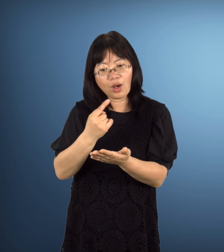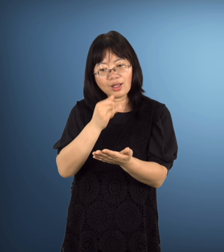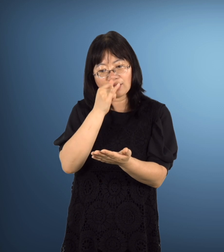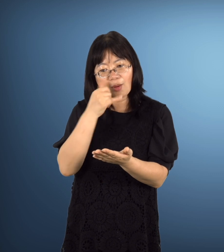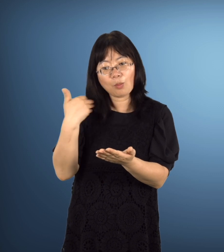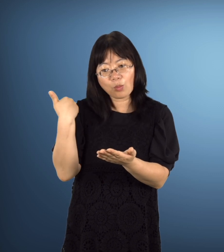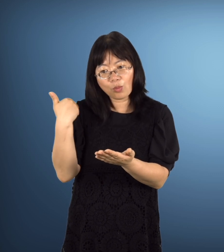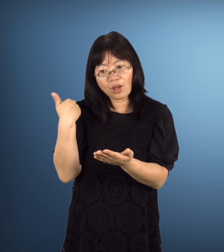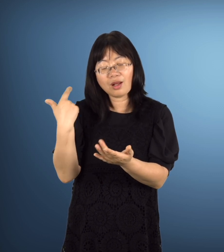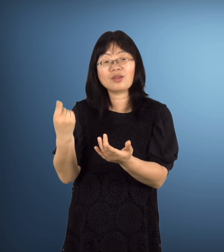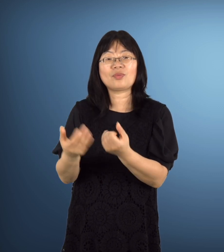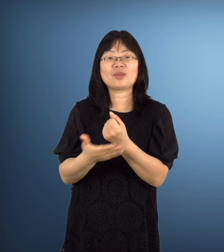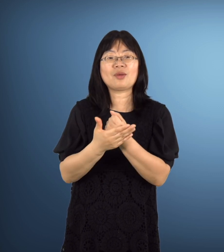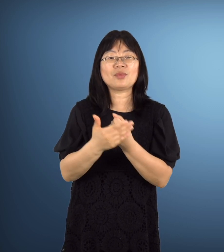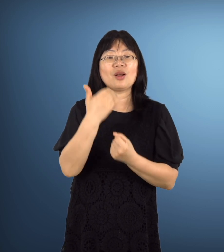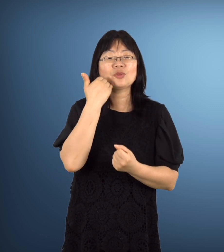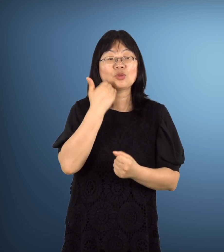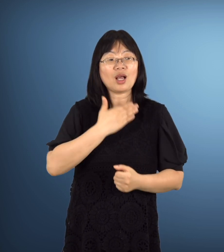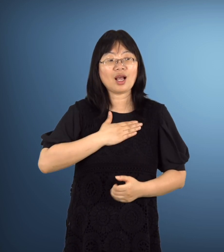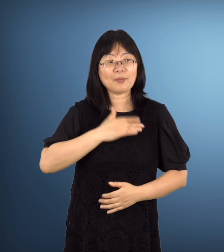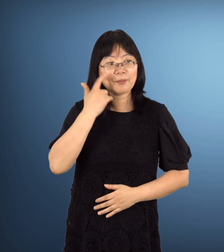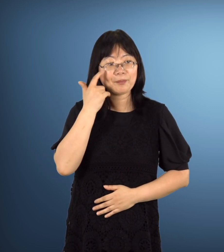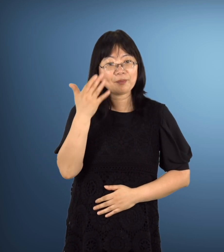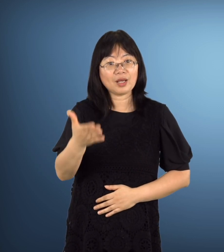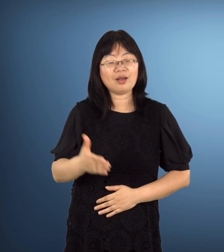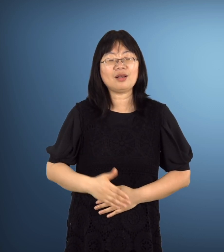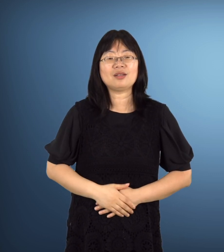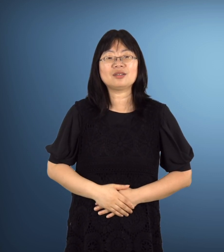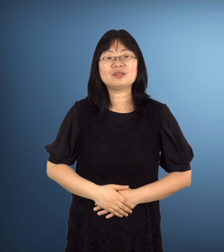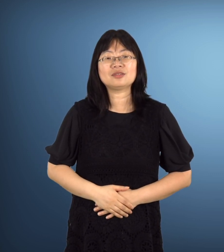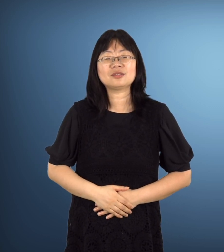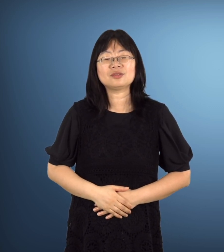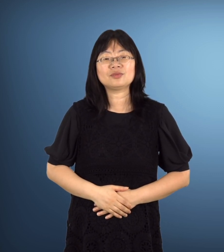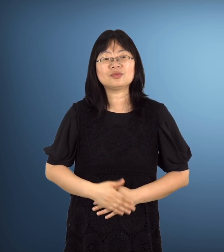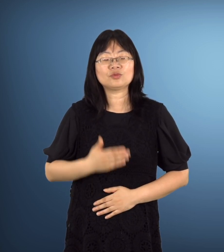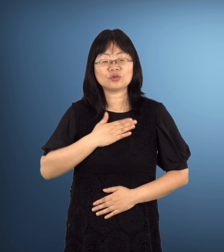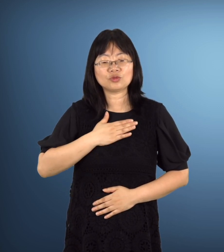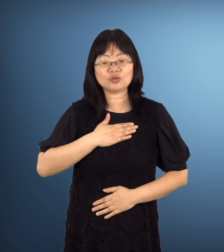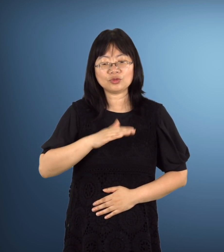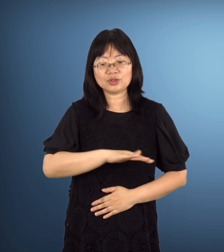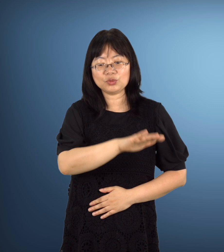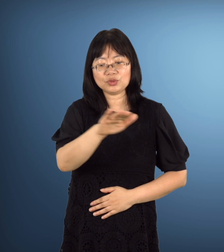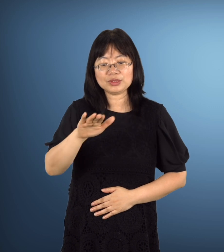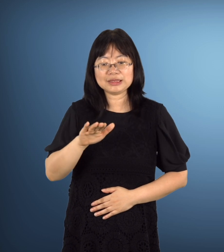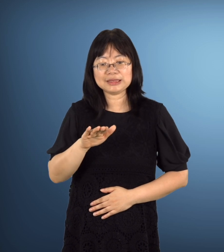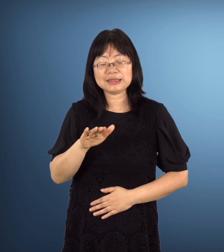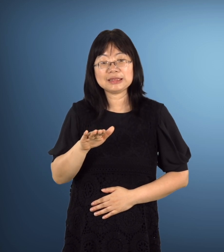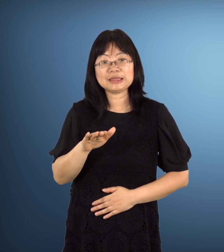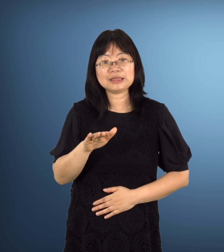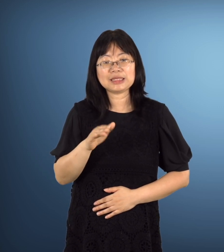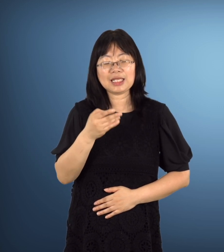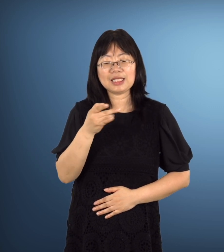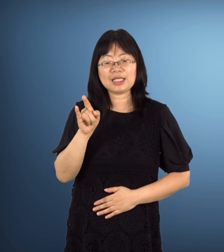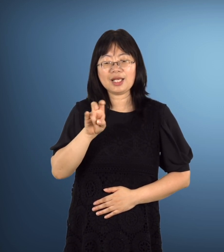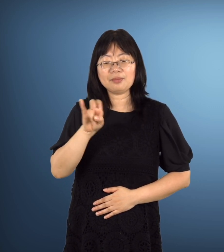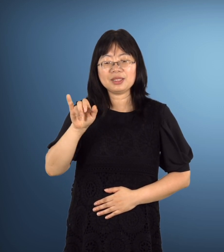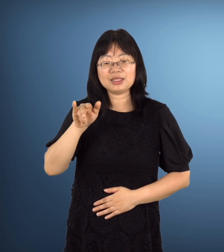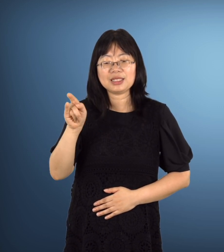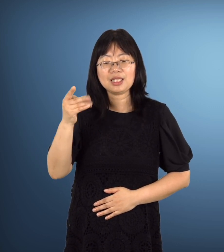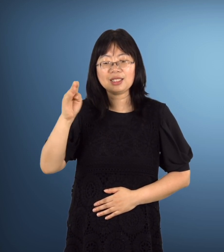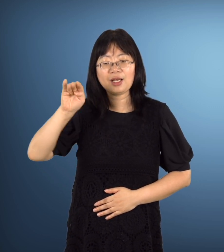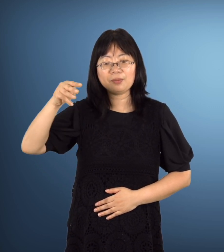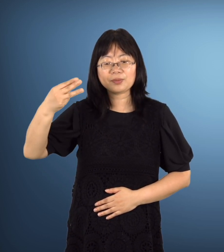왔는지도 모르는데 누가 하시는 거예요? 우리 레미제라블의 그